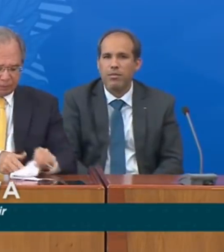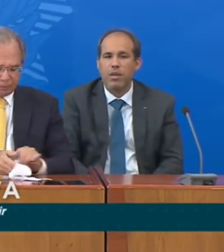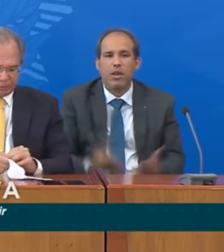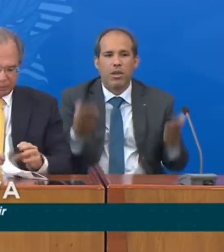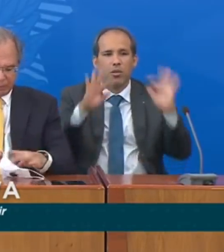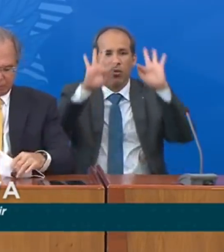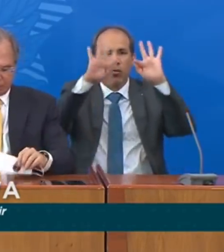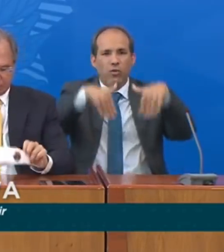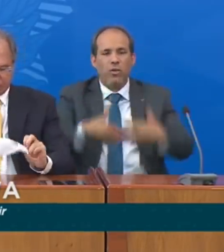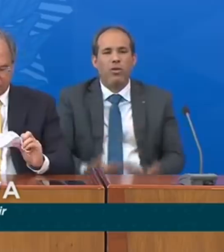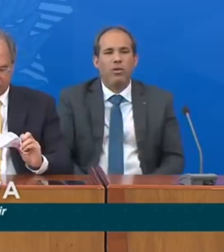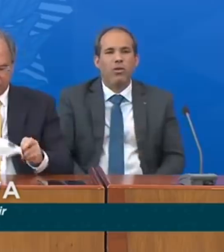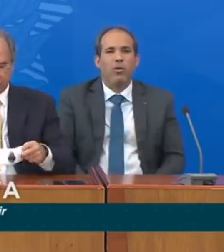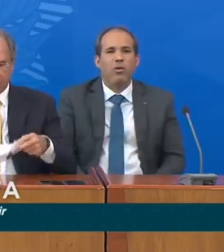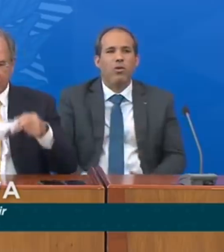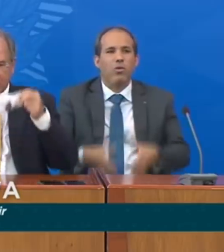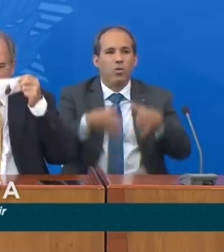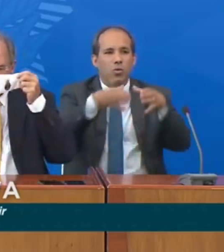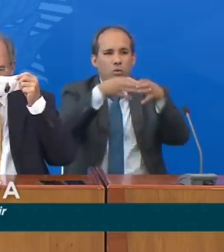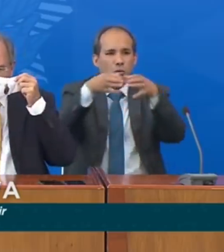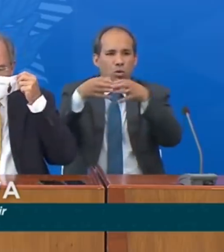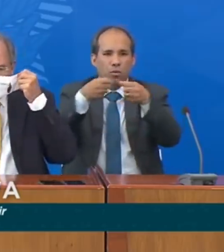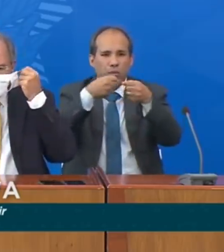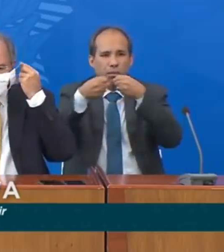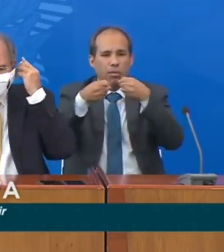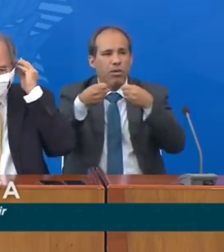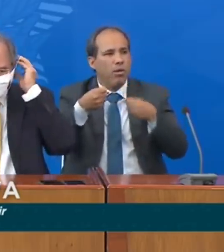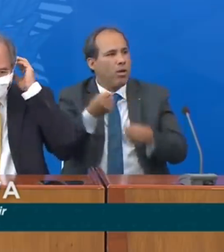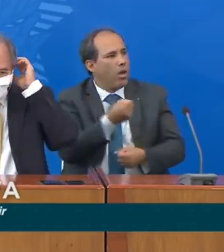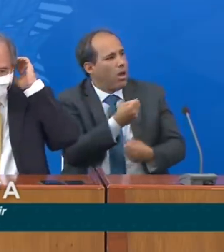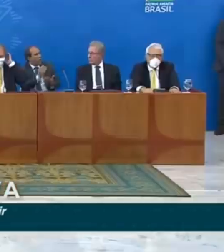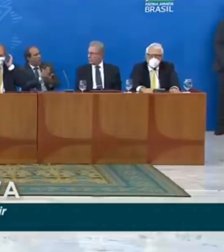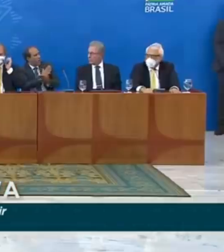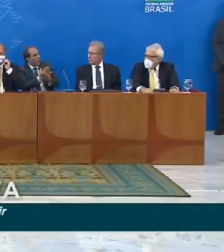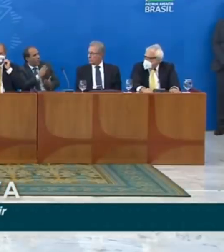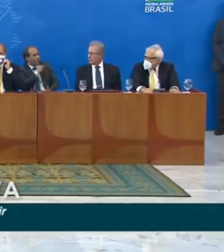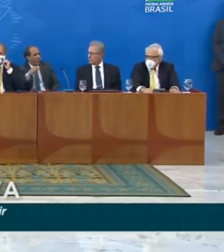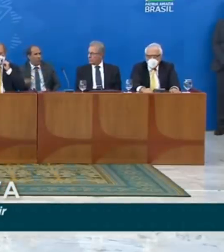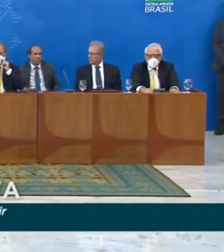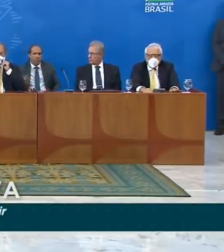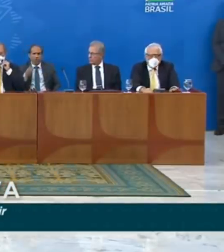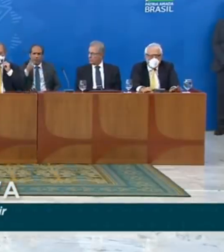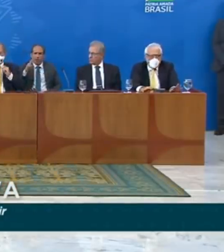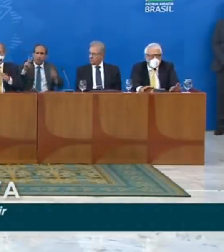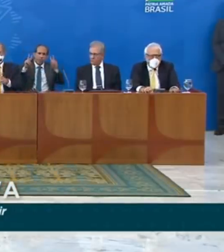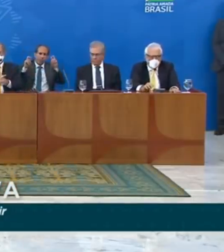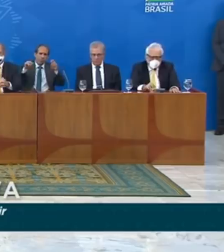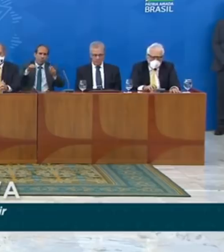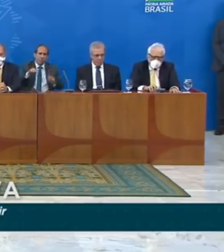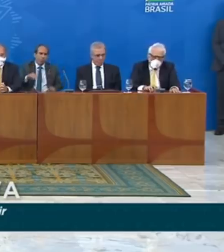Encerrando a parte dos senhores jornalistas, algum ministro que queira falar? Castelo Branco? Não?